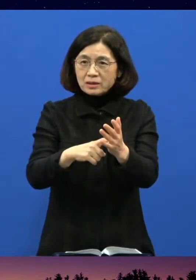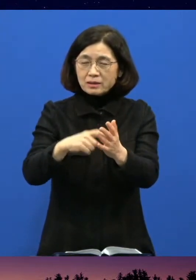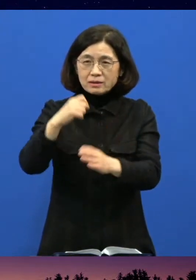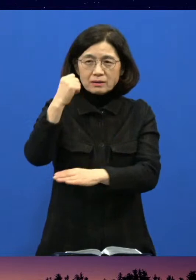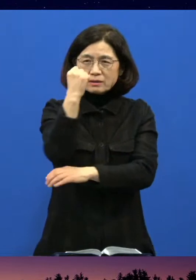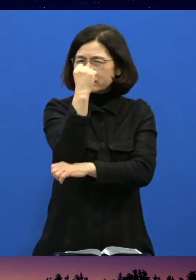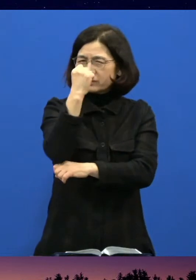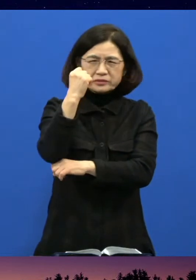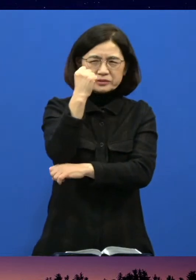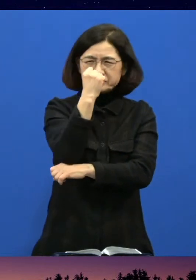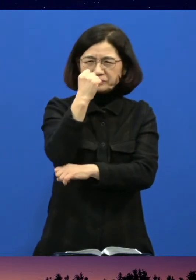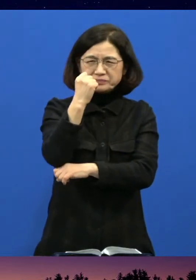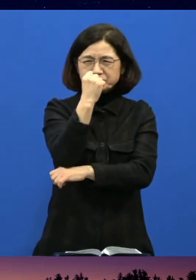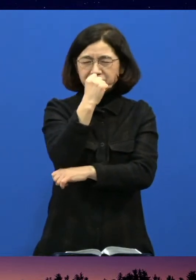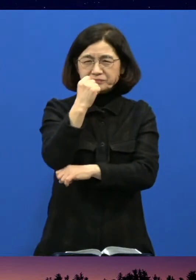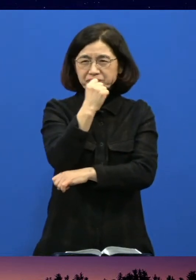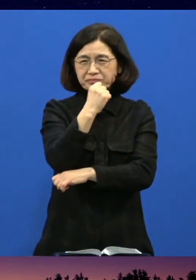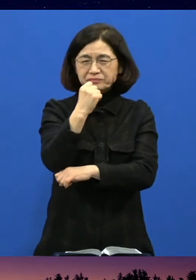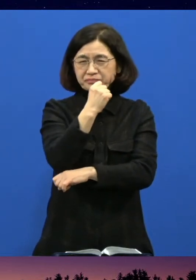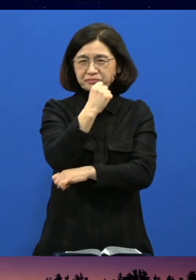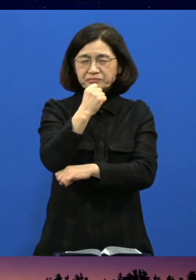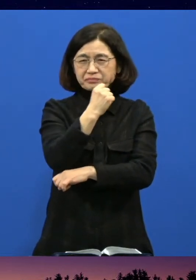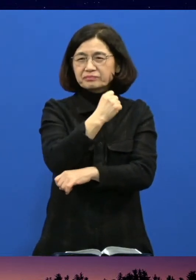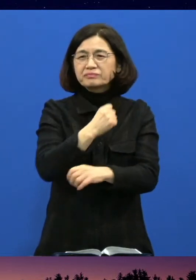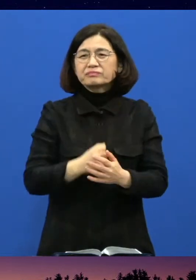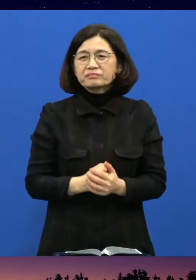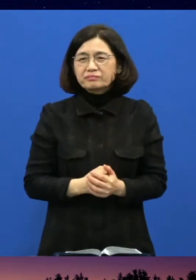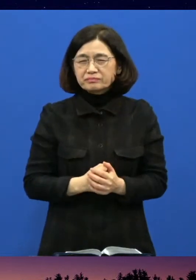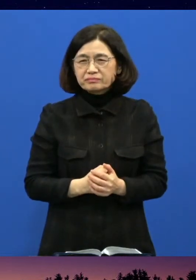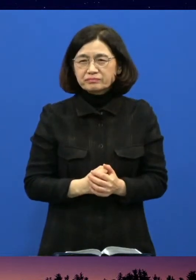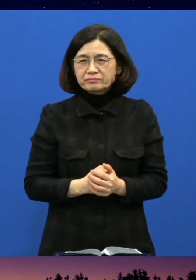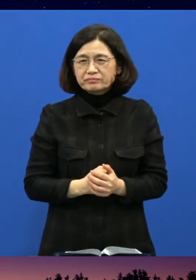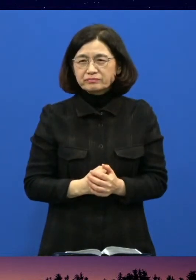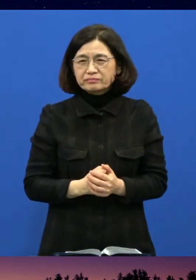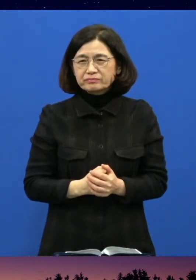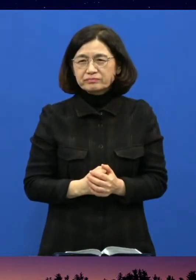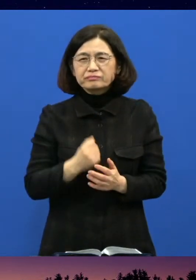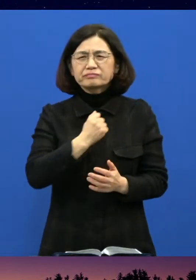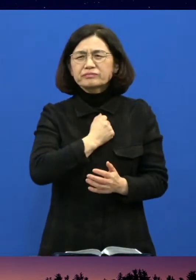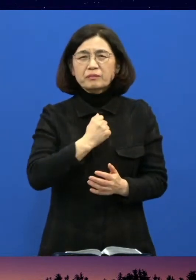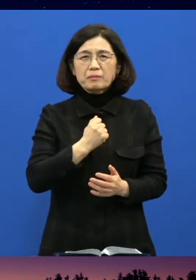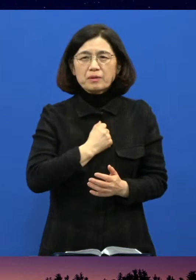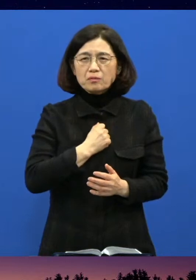마음이 막 흔들리고 동요가 일어나면 뭐 어떻게 되죠? 낙심이 찾아오는 거죠.